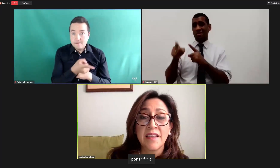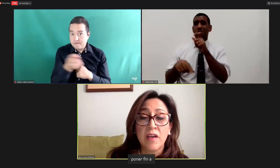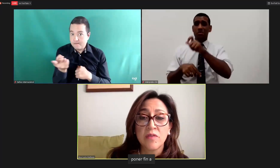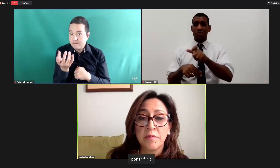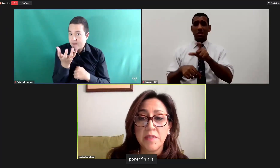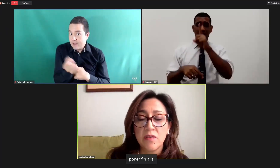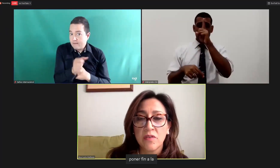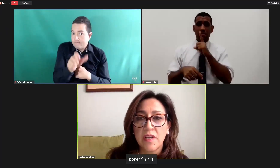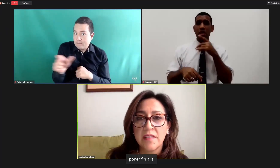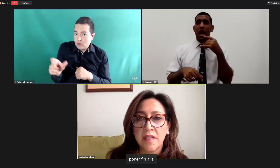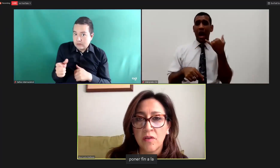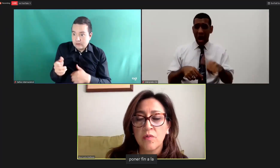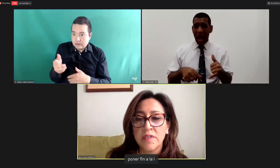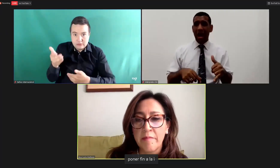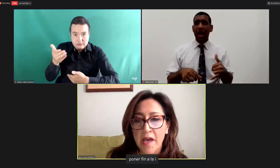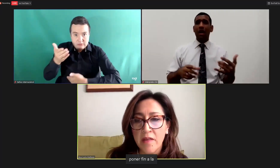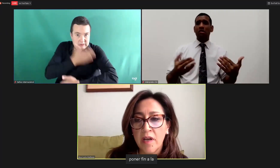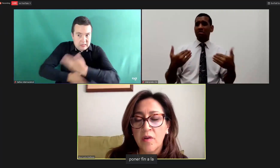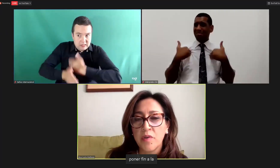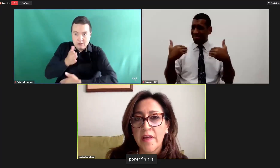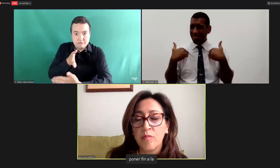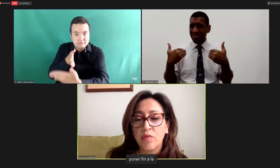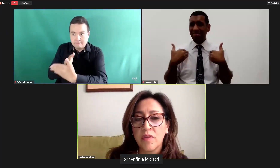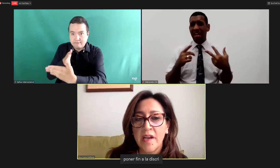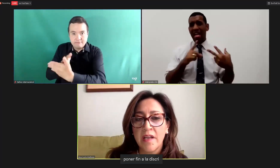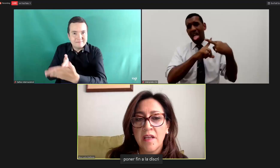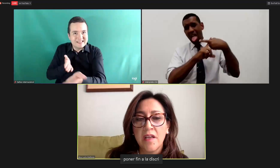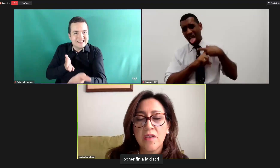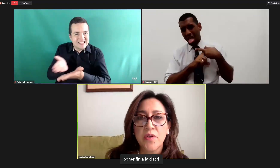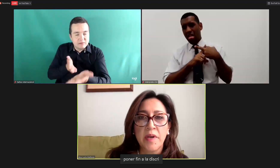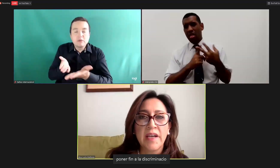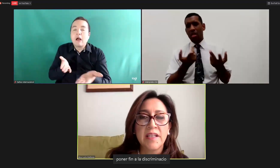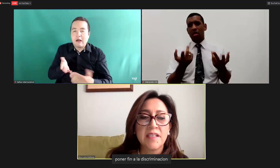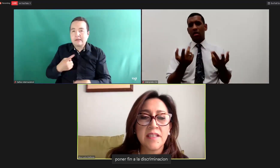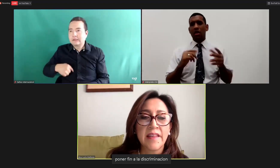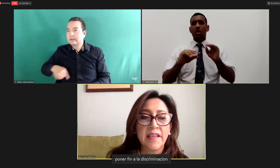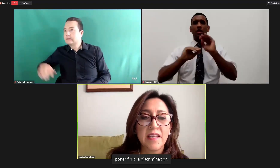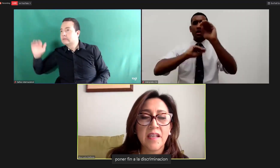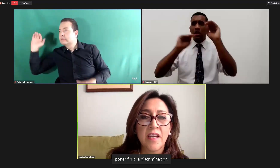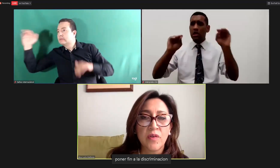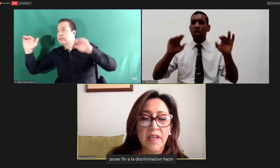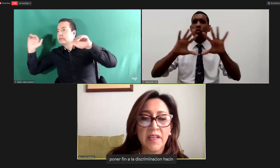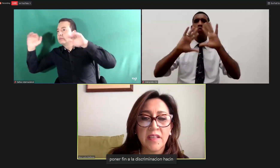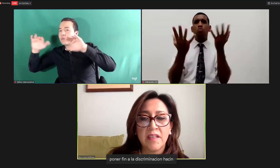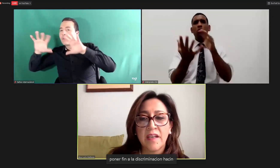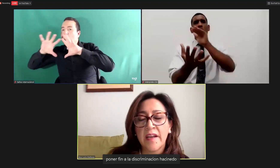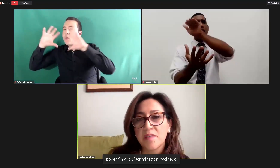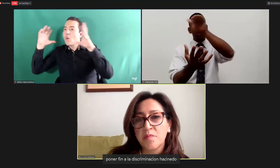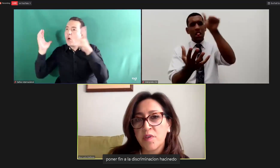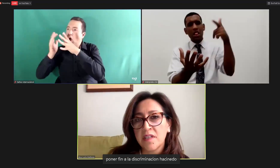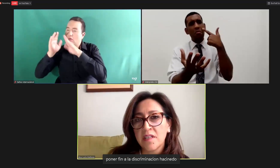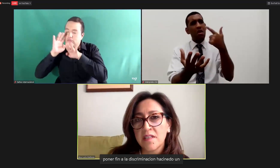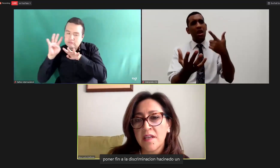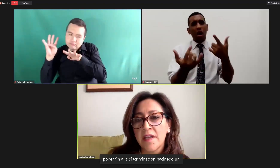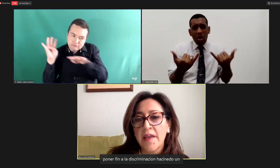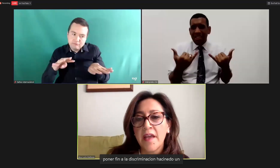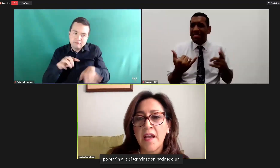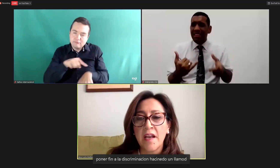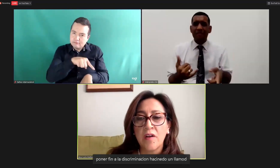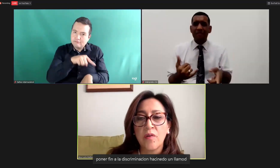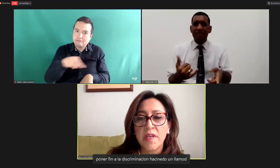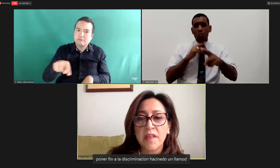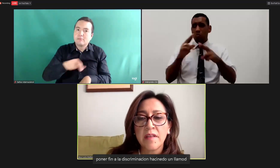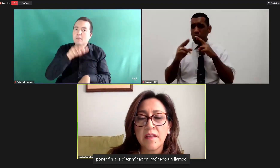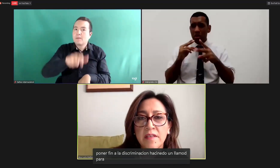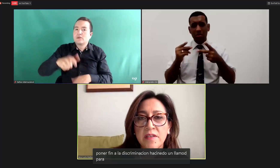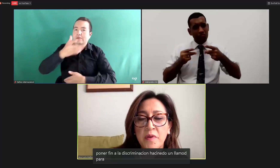al acceder a los servicios, haciendo un llamado a la comunidad mundial sobre la necesidad crítica y urgente de entregar respuestas a